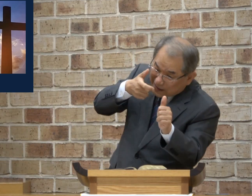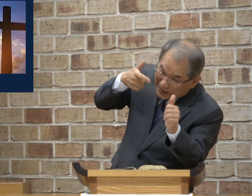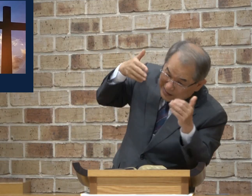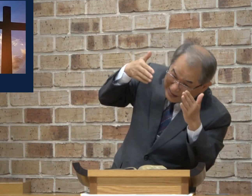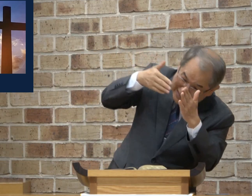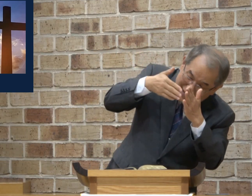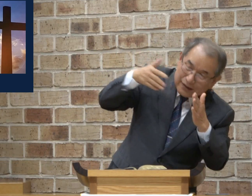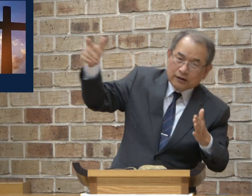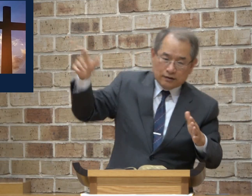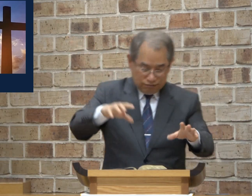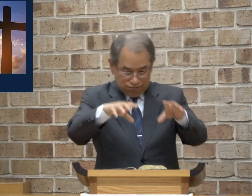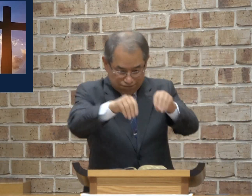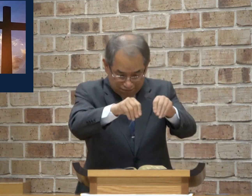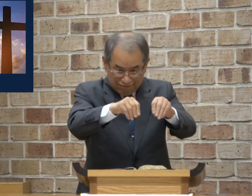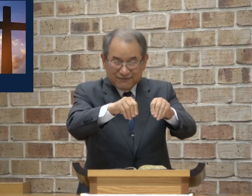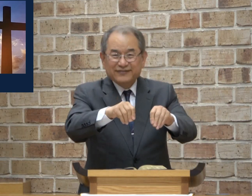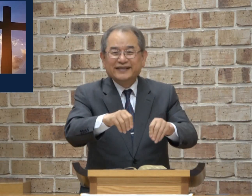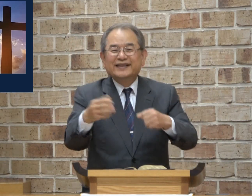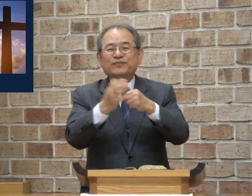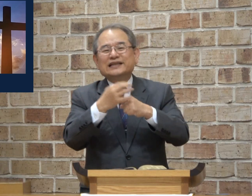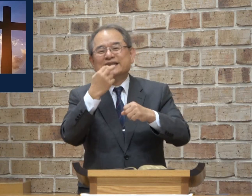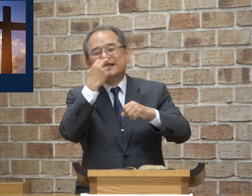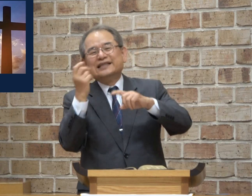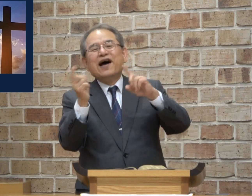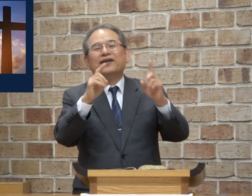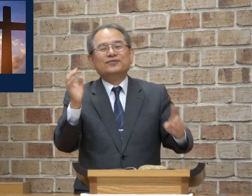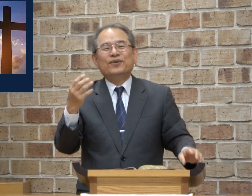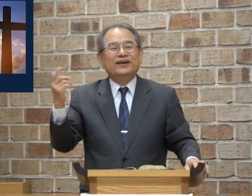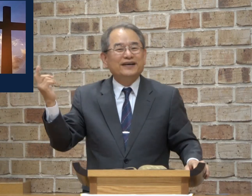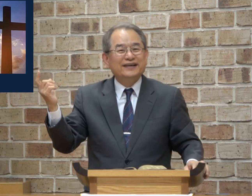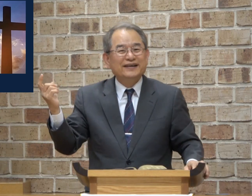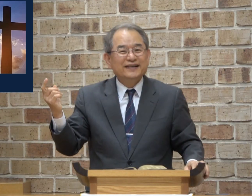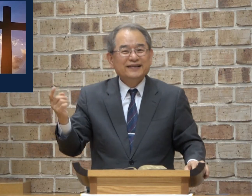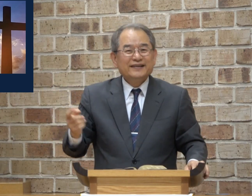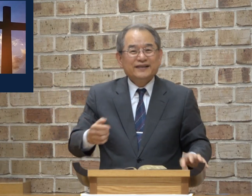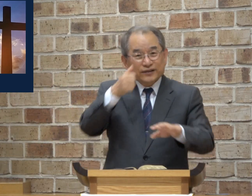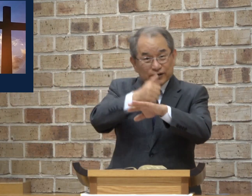이제 막 사용수가 죽을 순간이었는데 그래서 그가 살게 되었습니다.